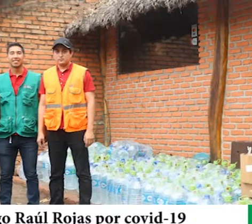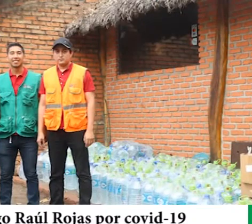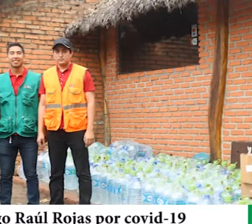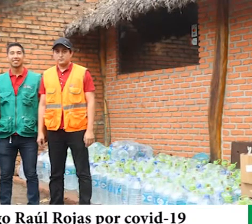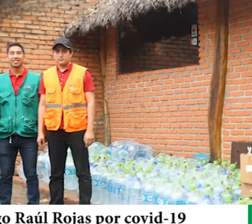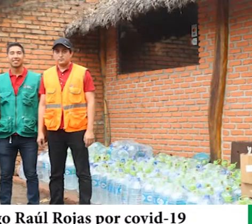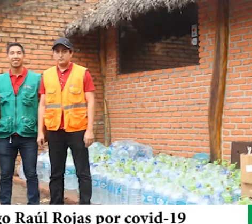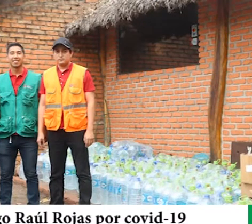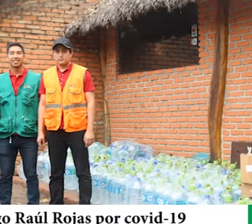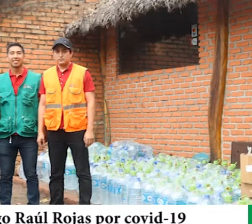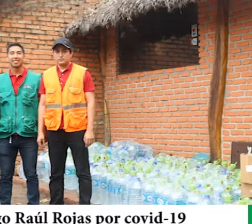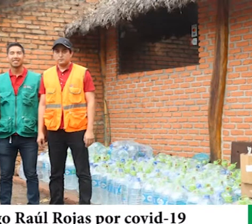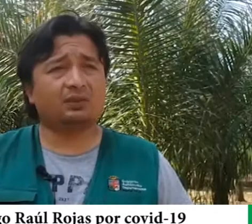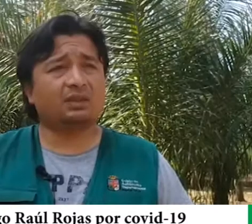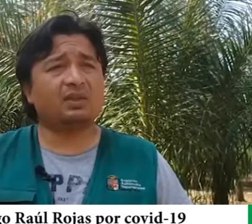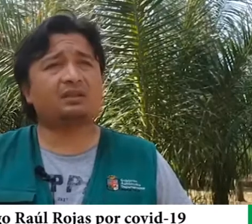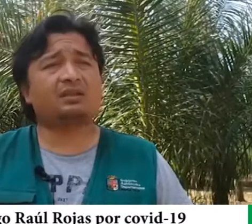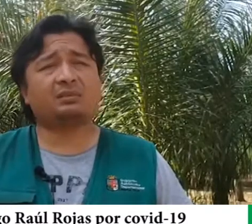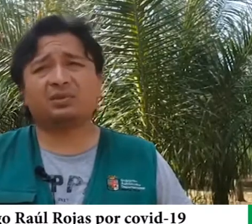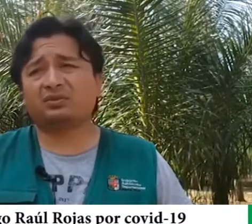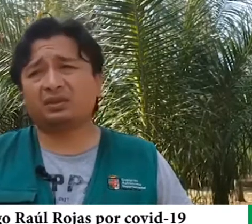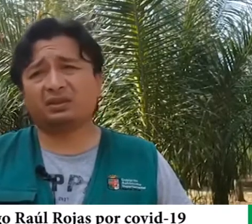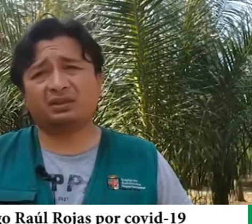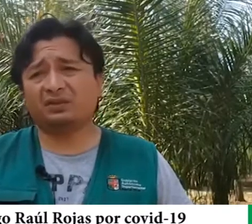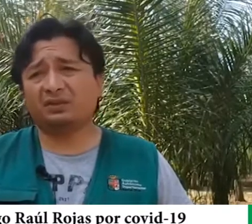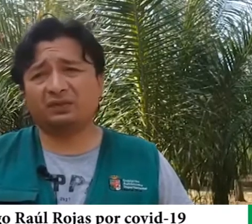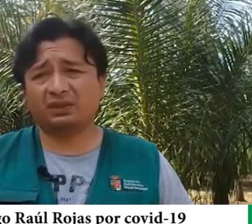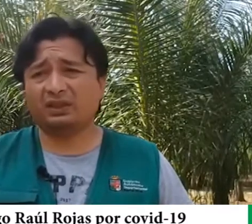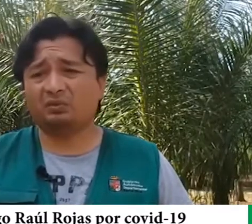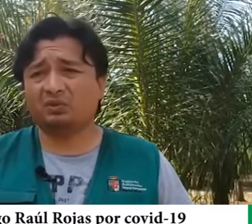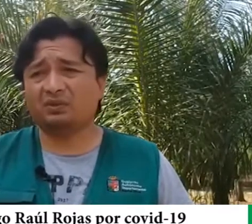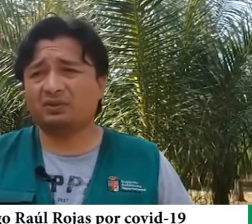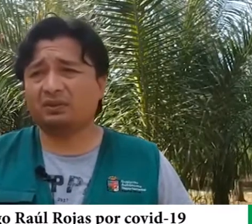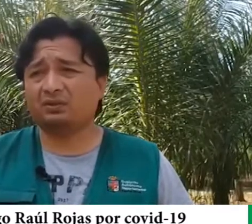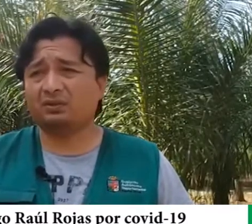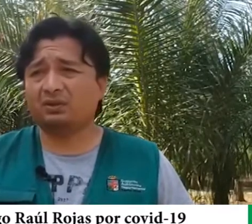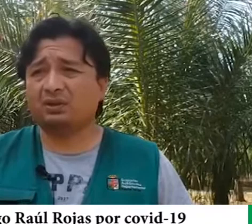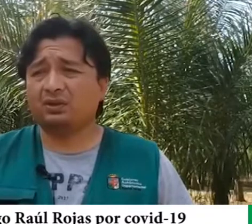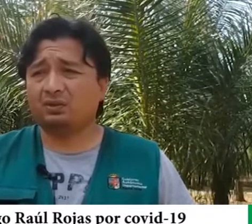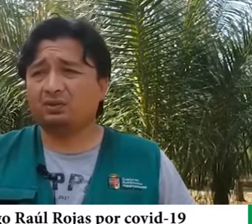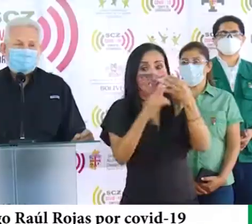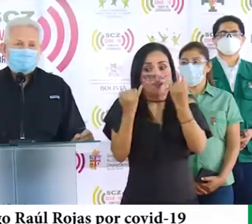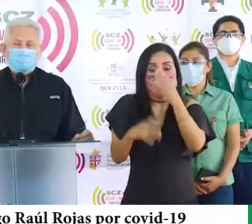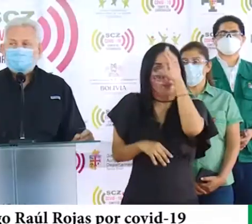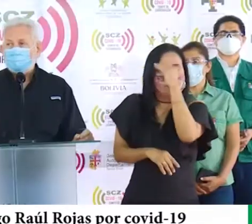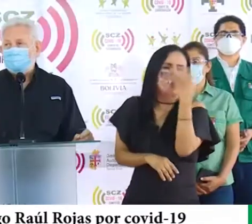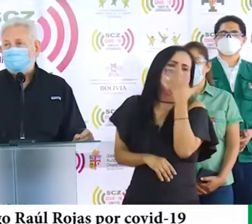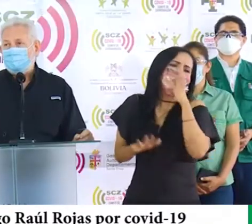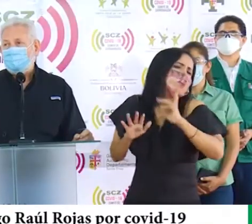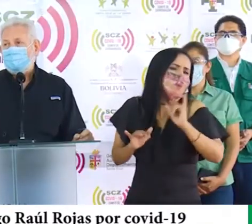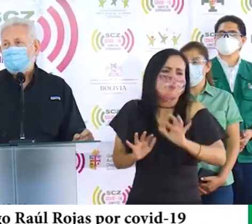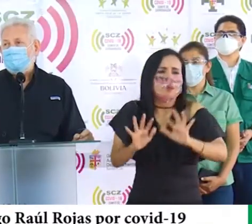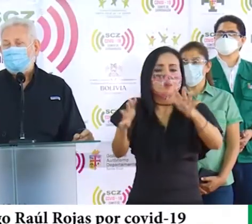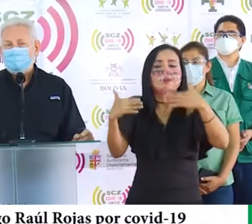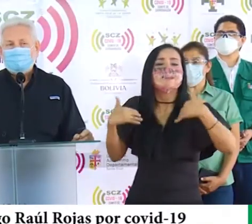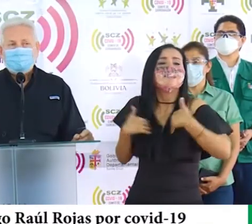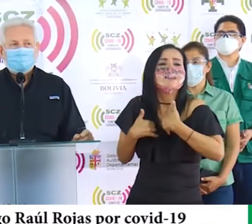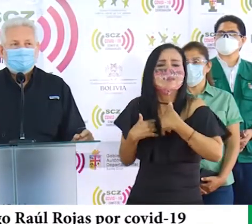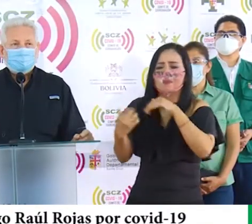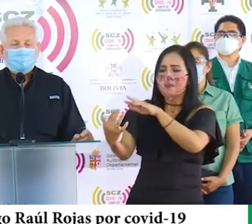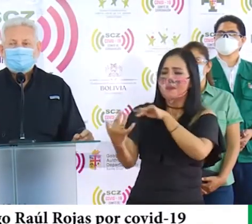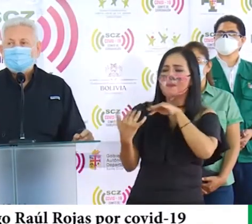humildad, con una sencillez que tanto hacen por Santa Cruz. Y este hombre extraordinario que